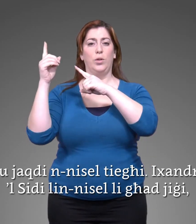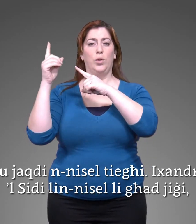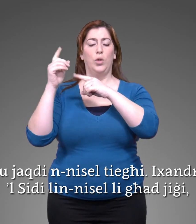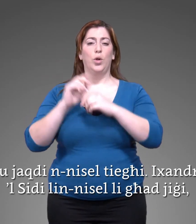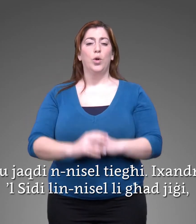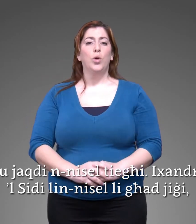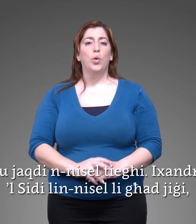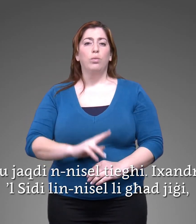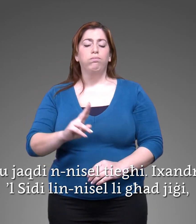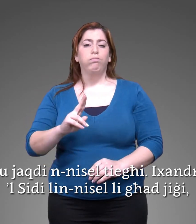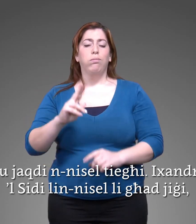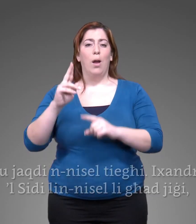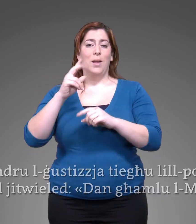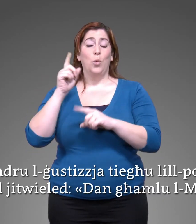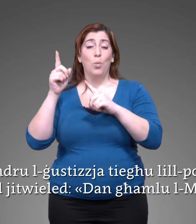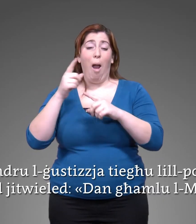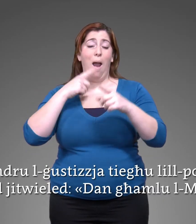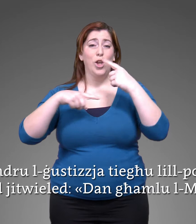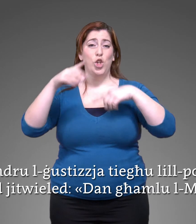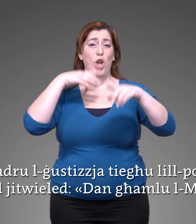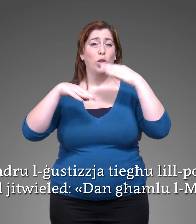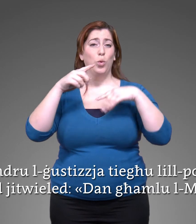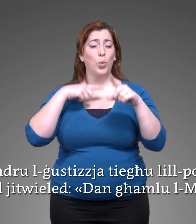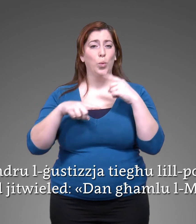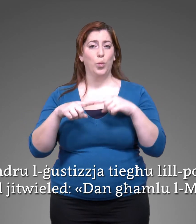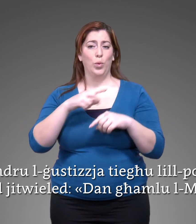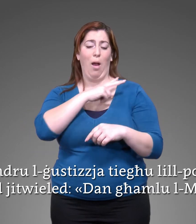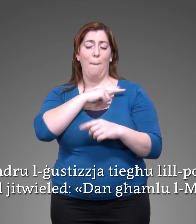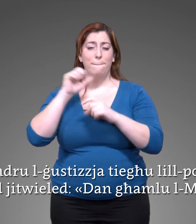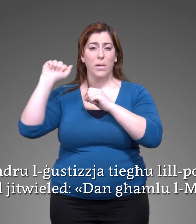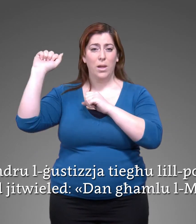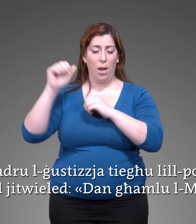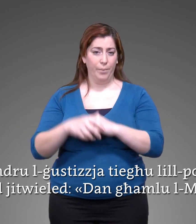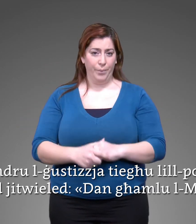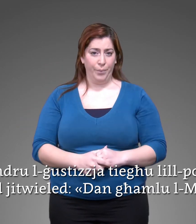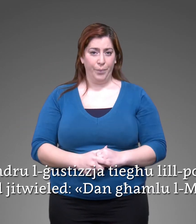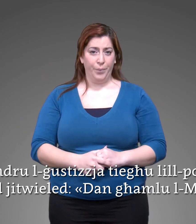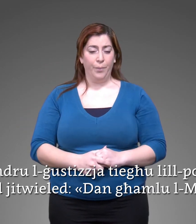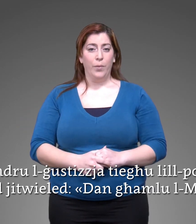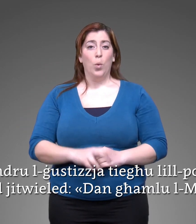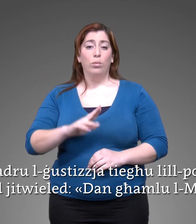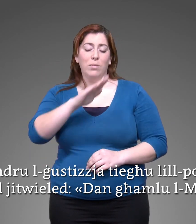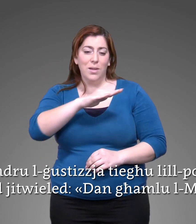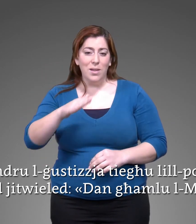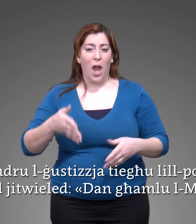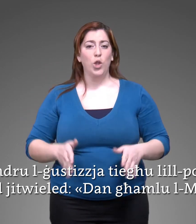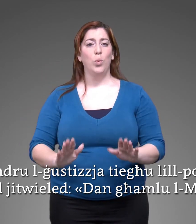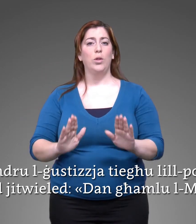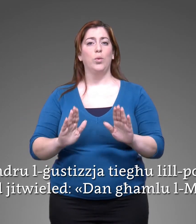l-nissal li jat-jieġi Ixandru l-ġustizja tiju l-l-poplu li jat-jietwilet Dan għamlu l